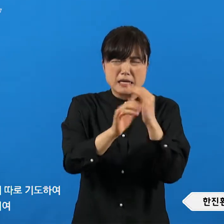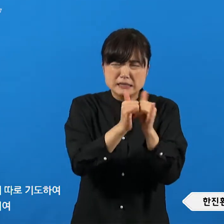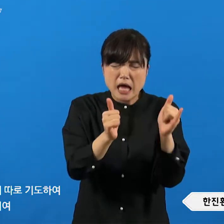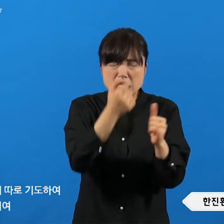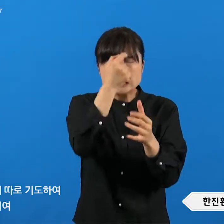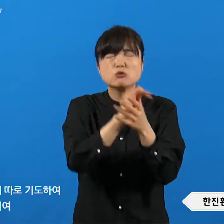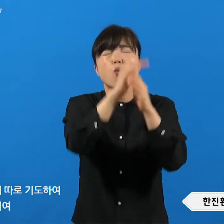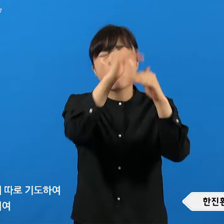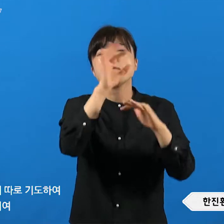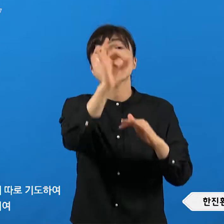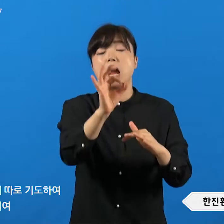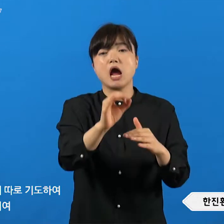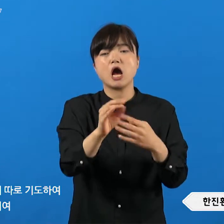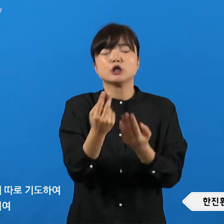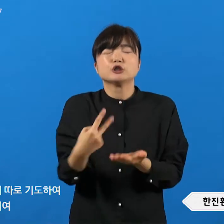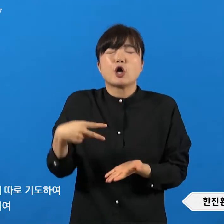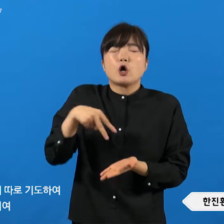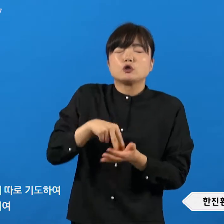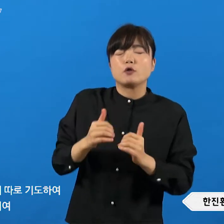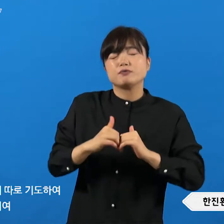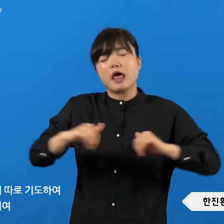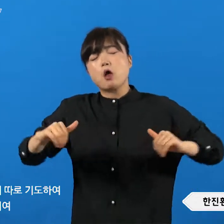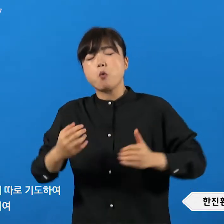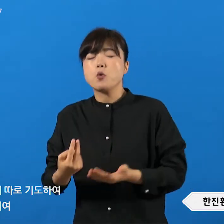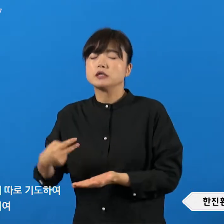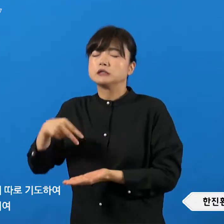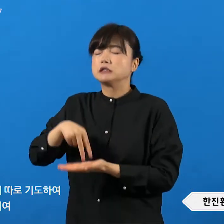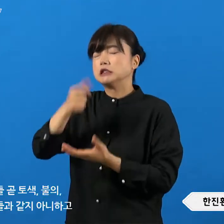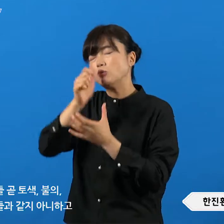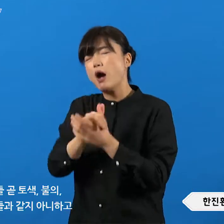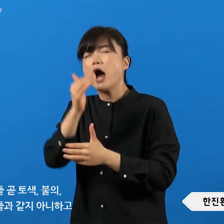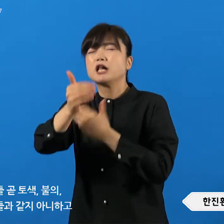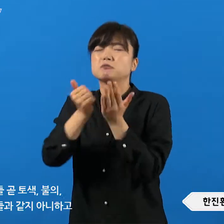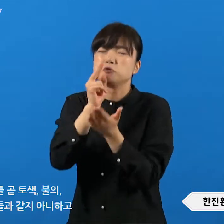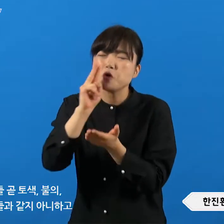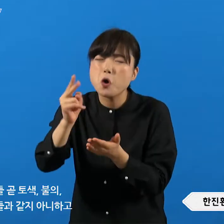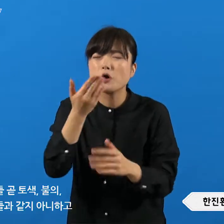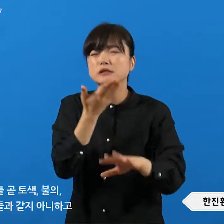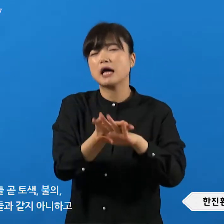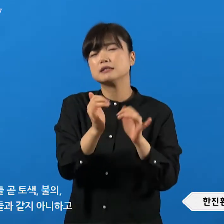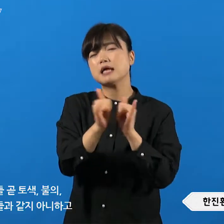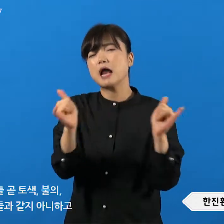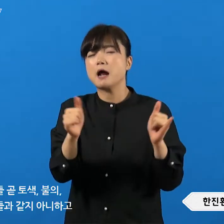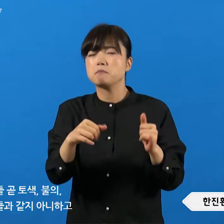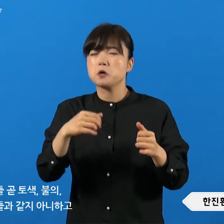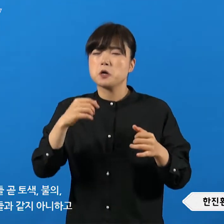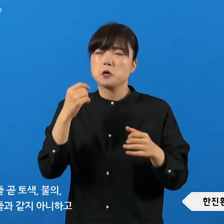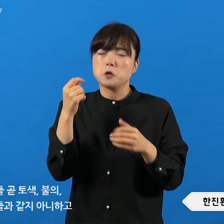보십시오. 바리새인은 서서 따로 기도하여 이르되 하나님이여, 나는 다른 사람들 곧 토색, 불의,